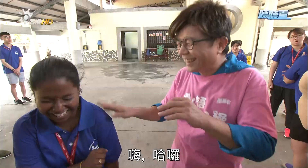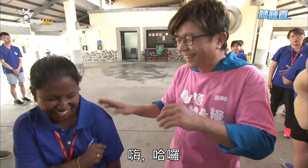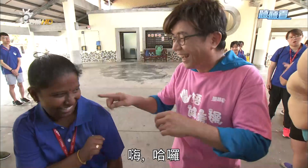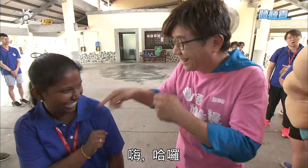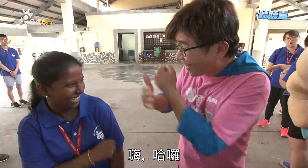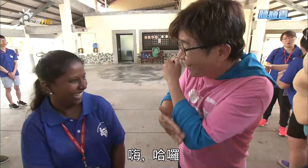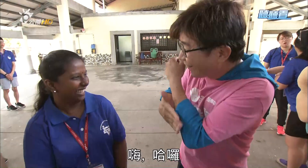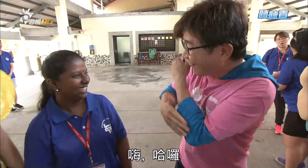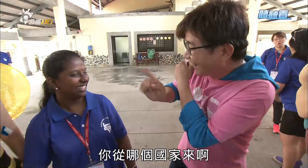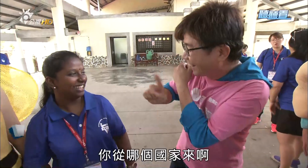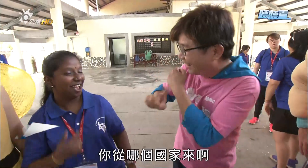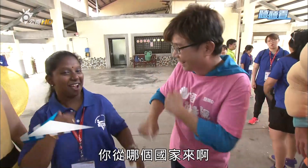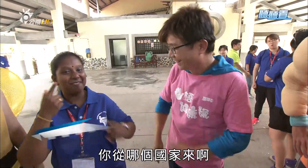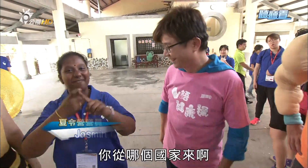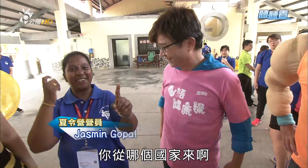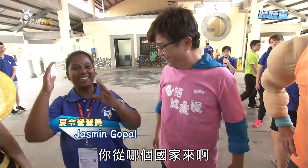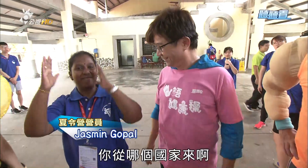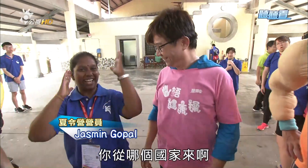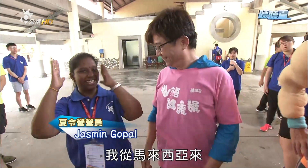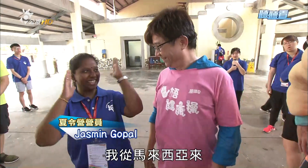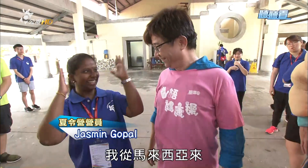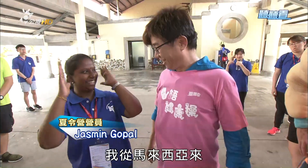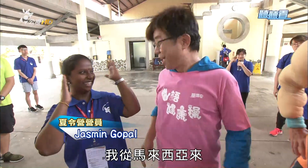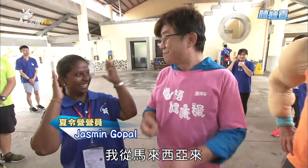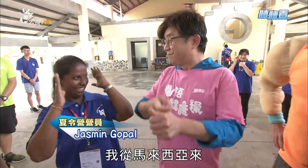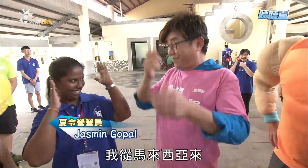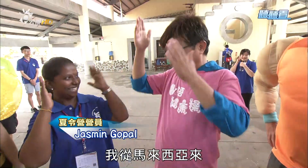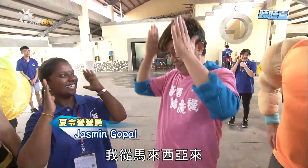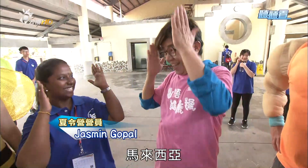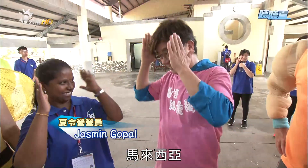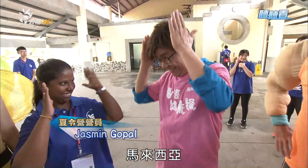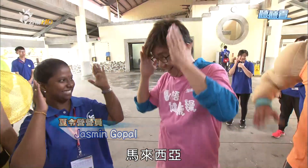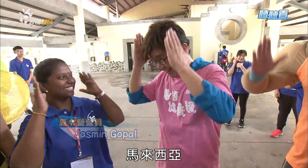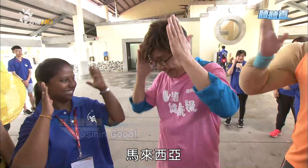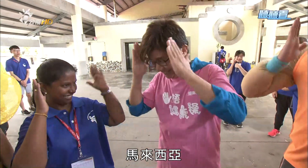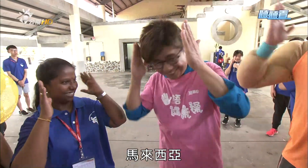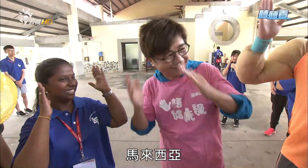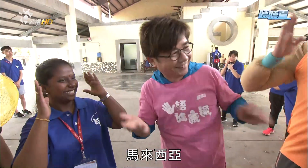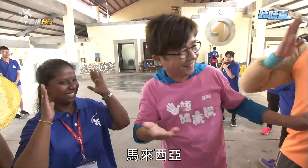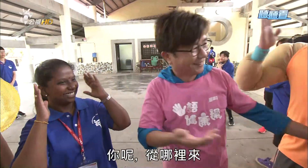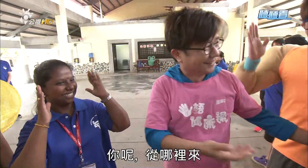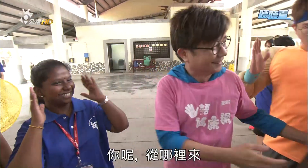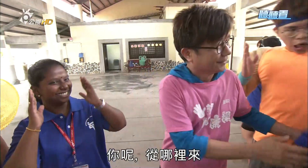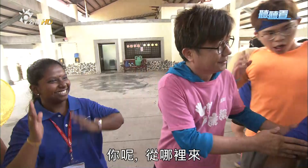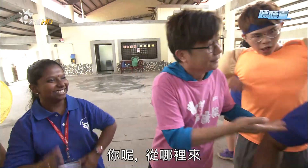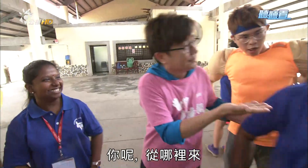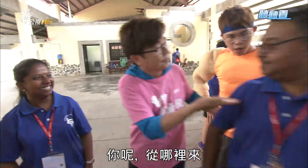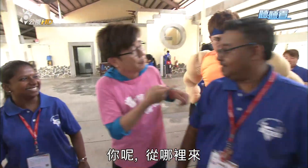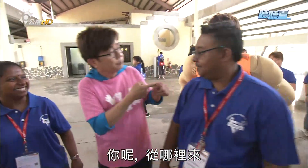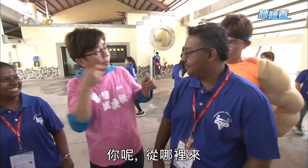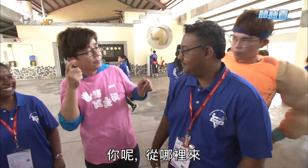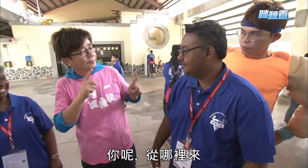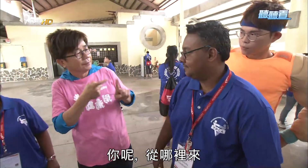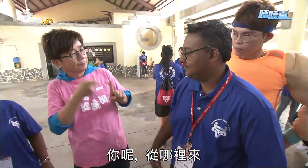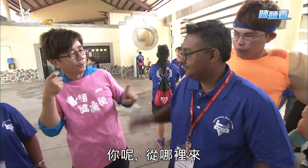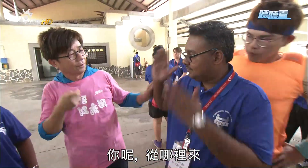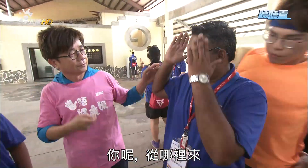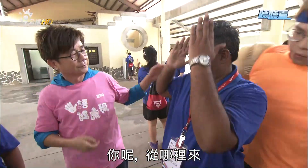Hello，Hello，Hello，你从哪个国家来啊？ 我从马来西亚。 马来西亚，你呢？从哪里来啊？